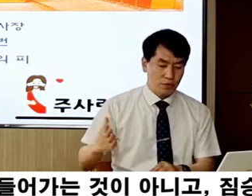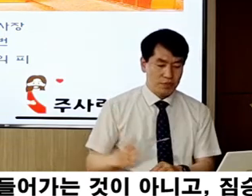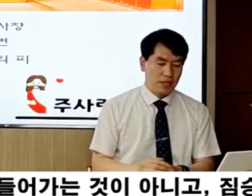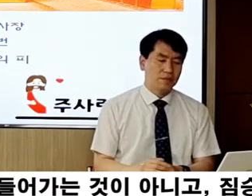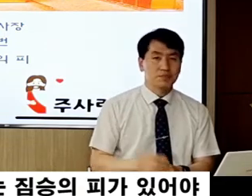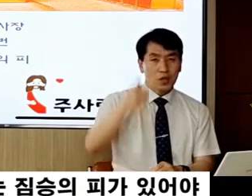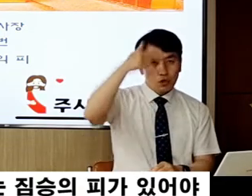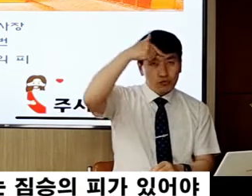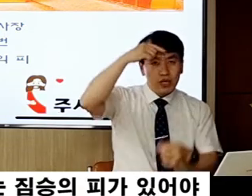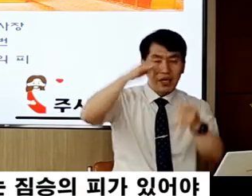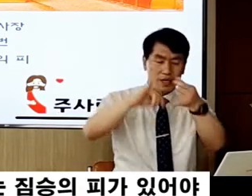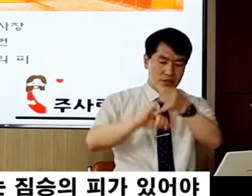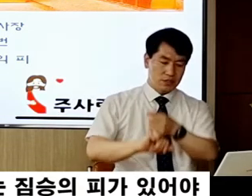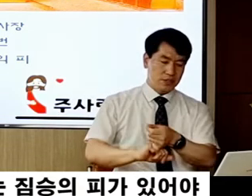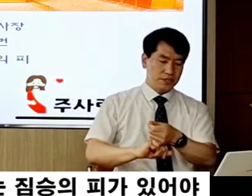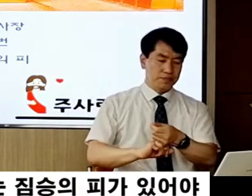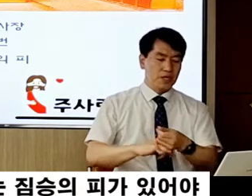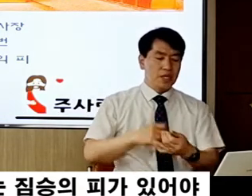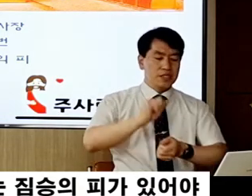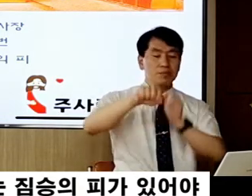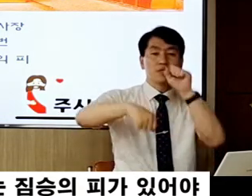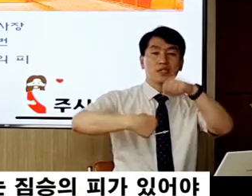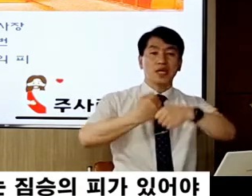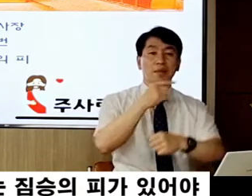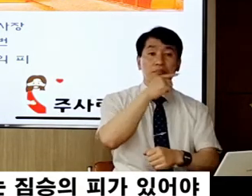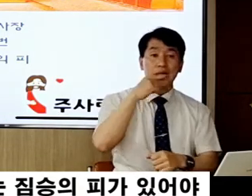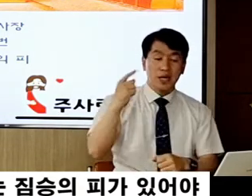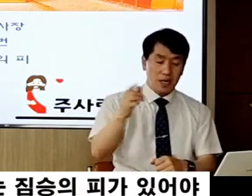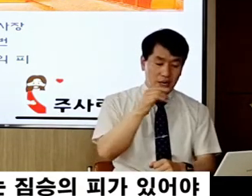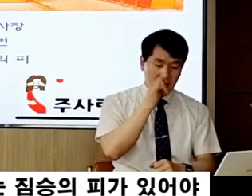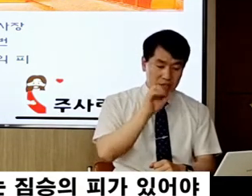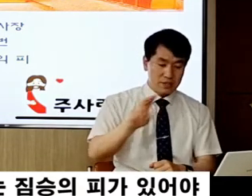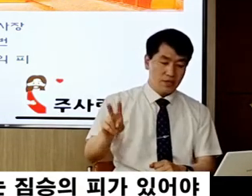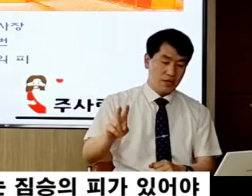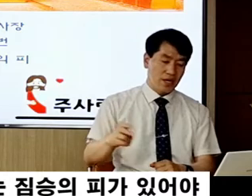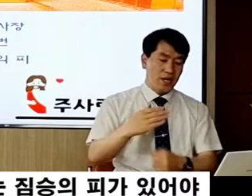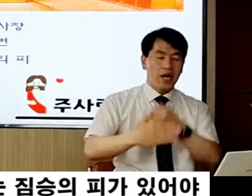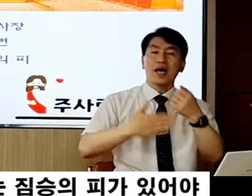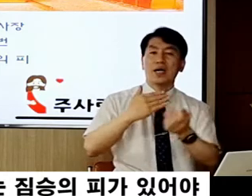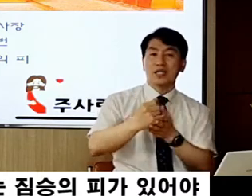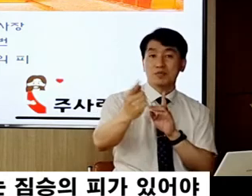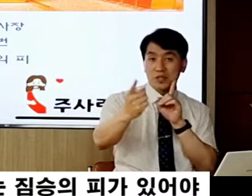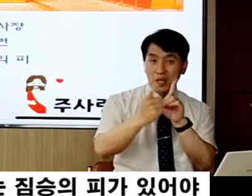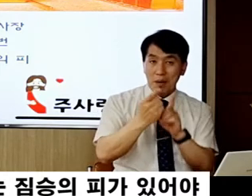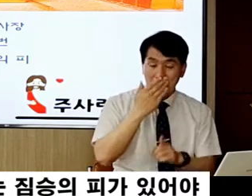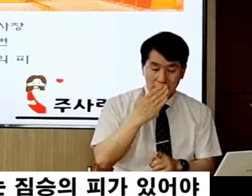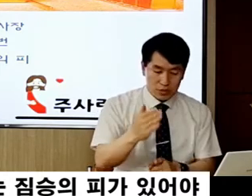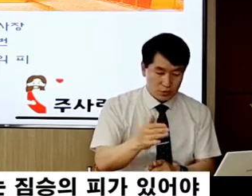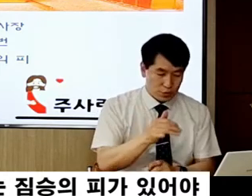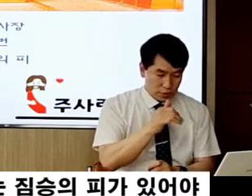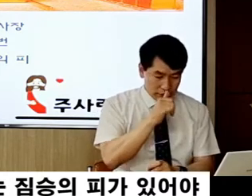됩니다. 구약에서는 짐승의 피가 있어야 하나님을 만날 수